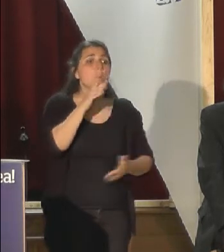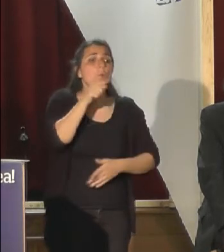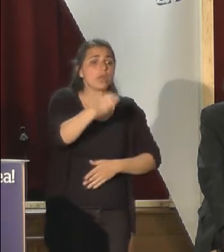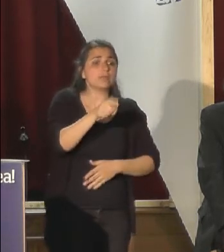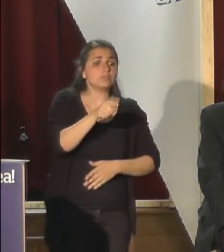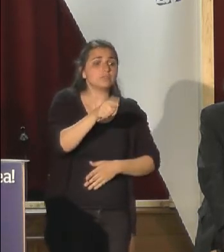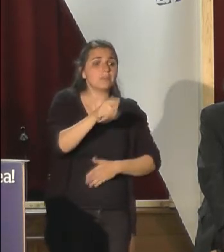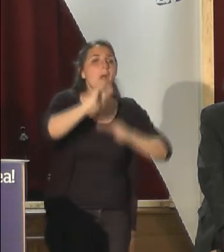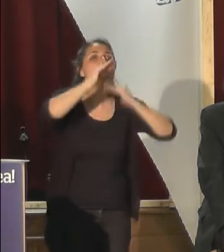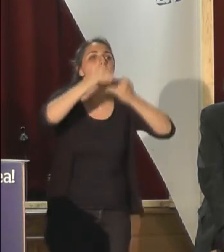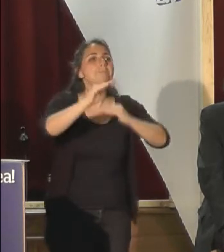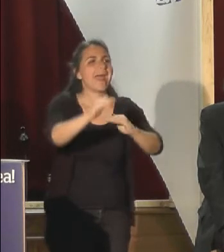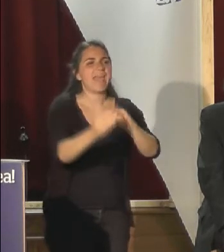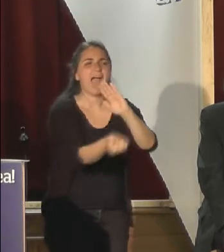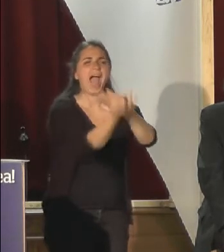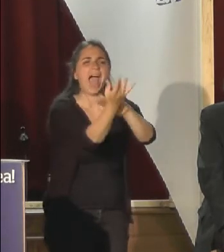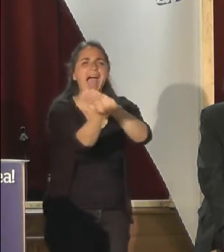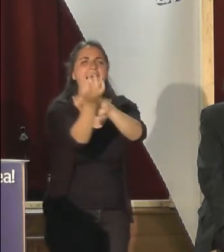as mareas.